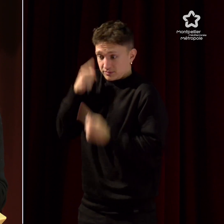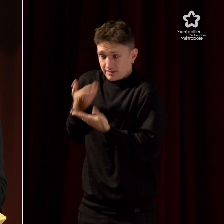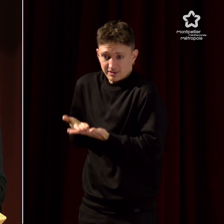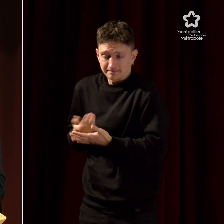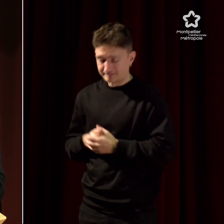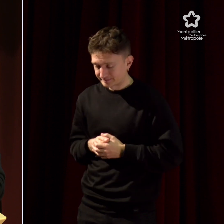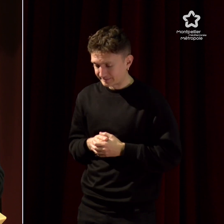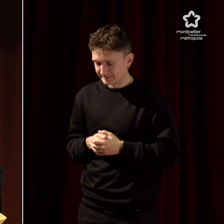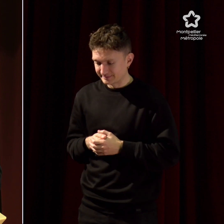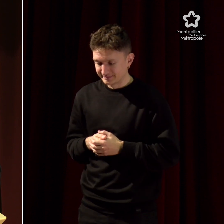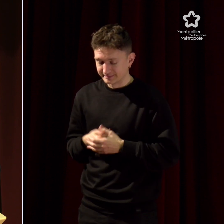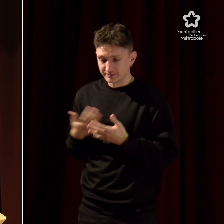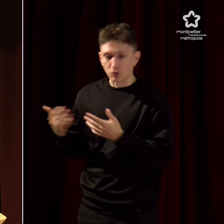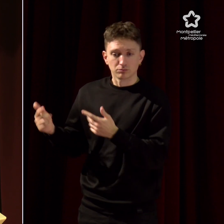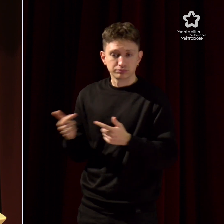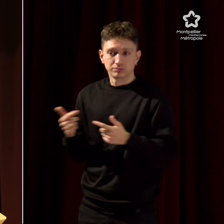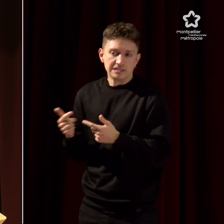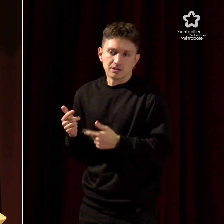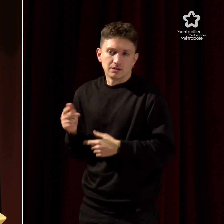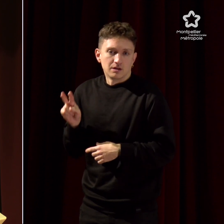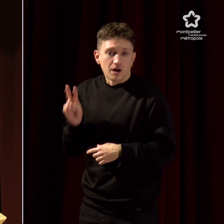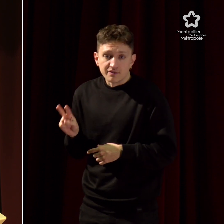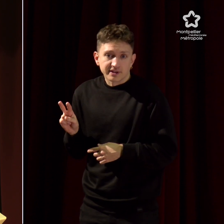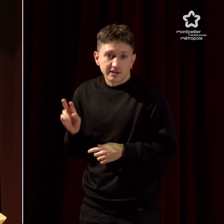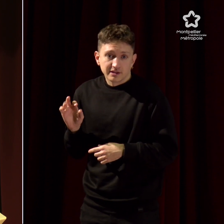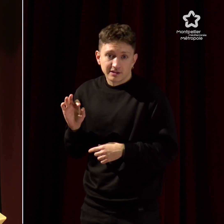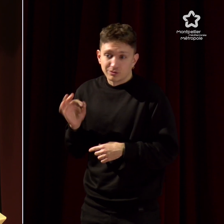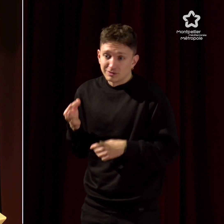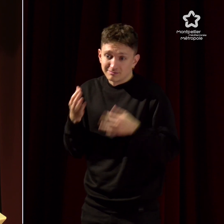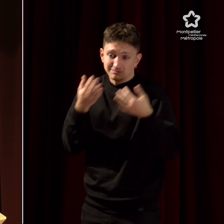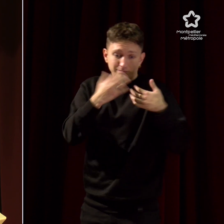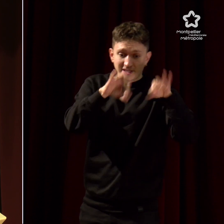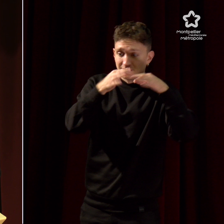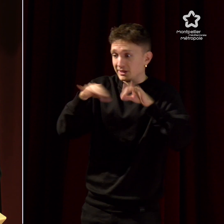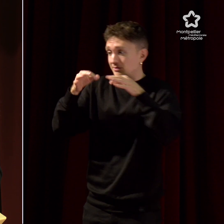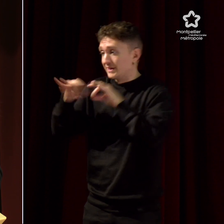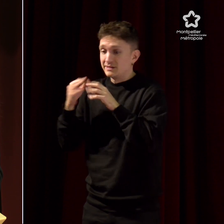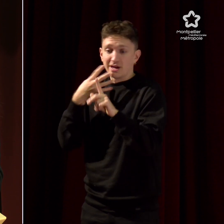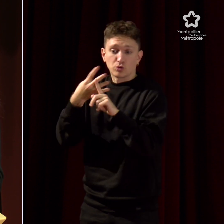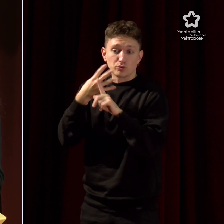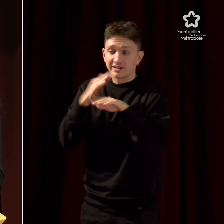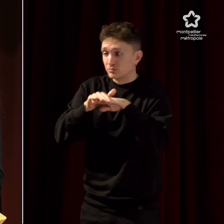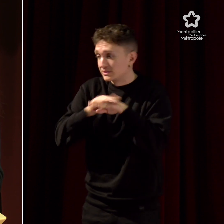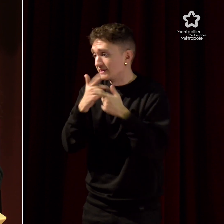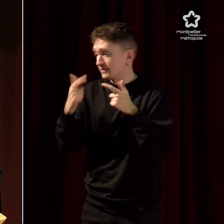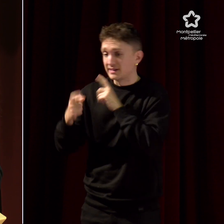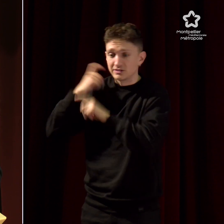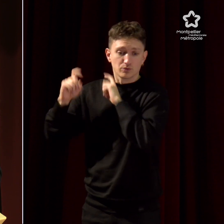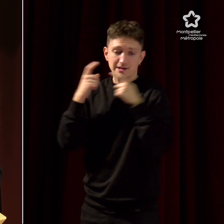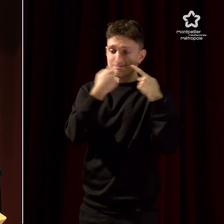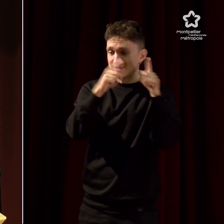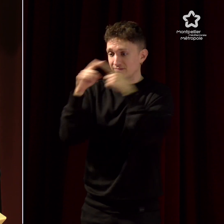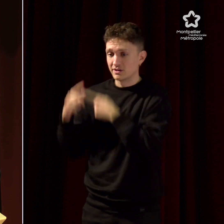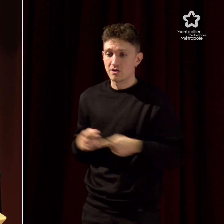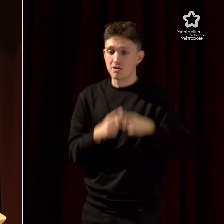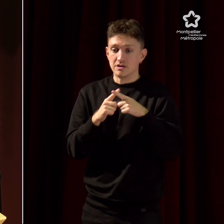question-là. Et c'est évident qu'on n'a pas la même histoire selon les pays. Je veux dire, nous, quand en Europe on a fiché des gens,